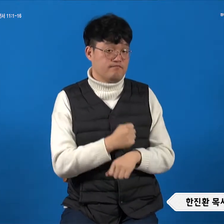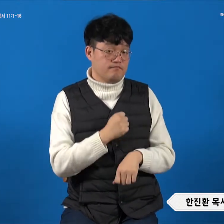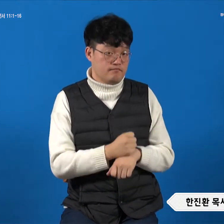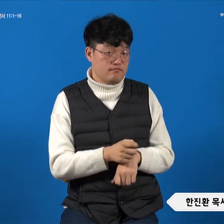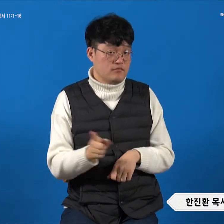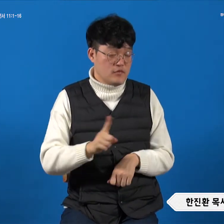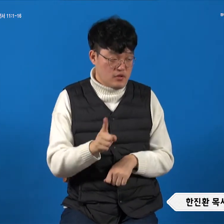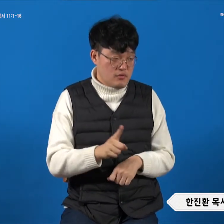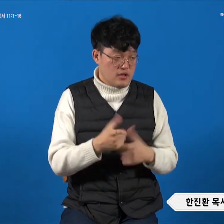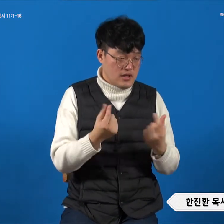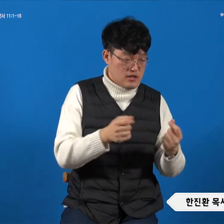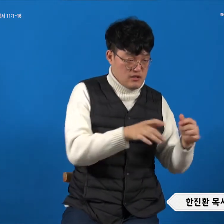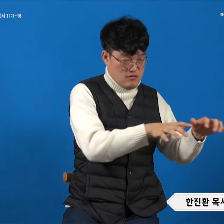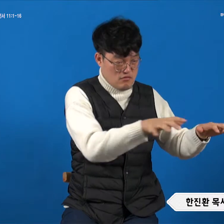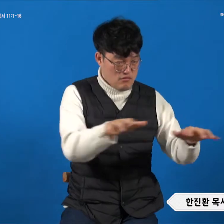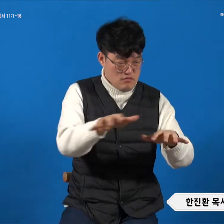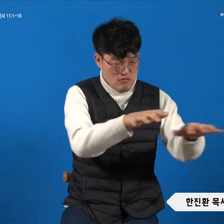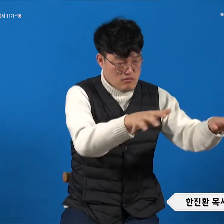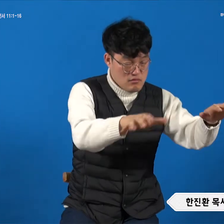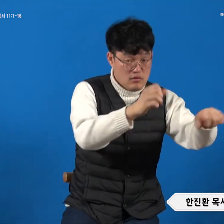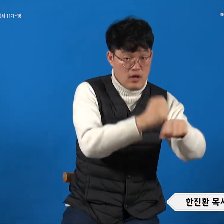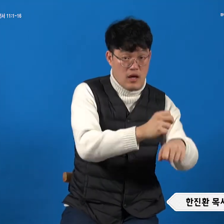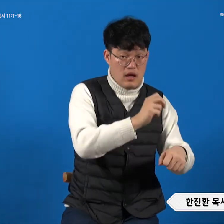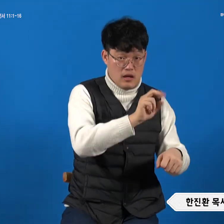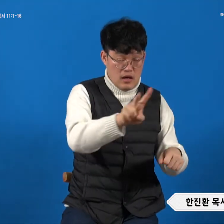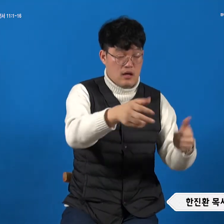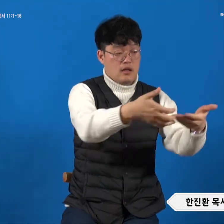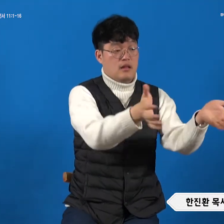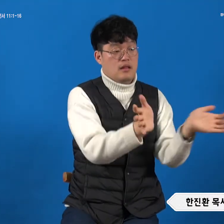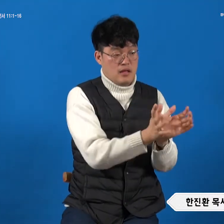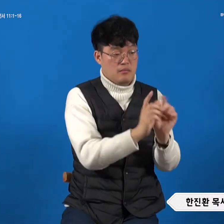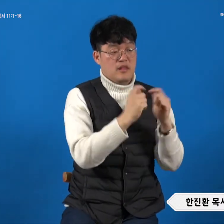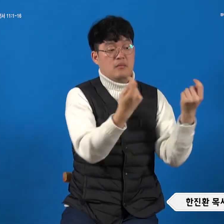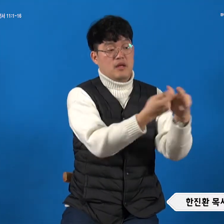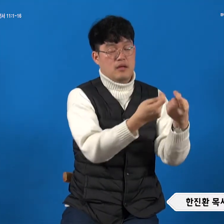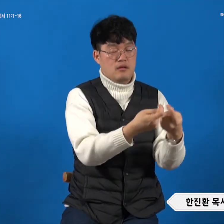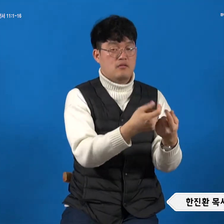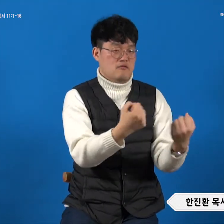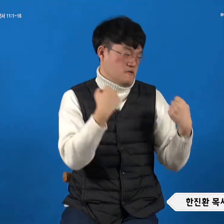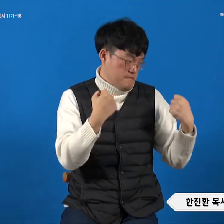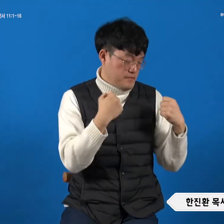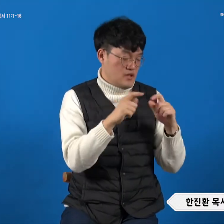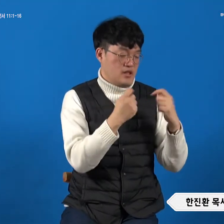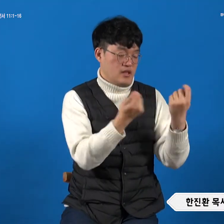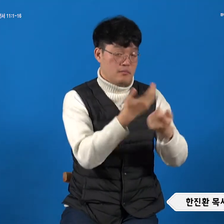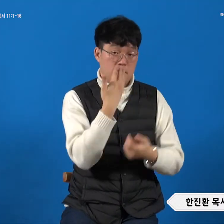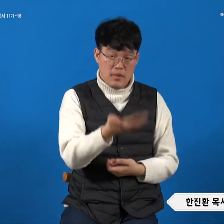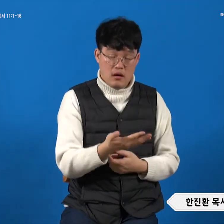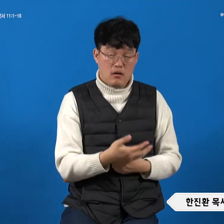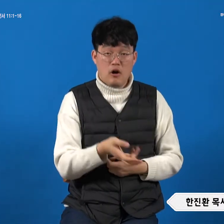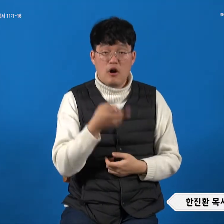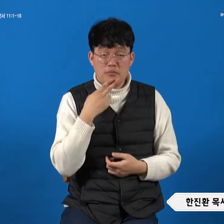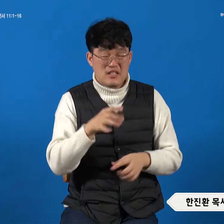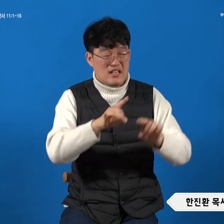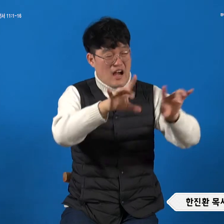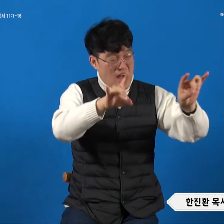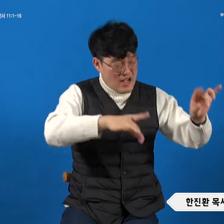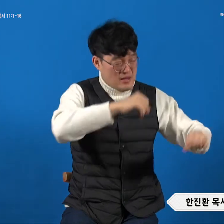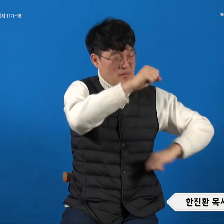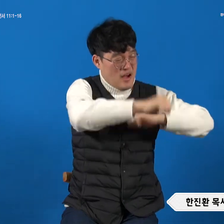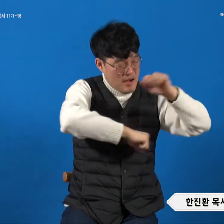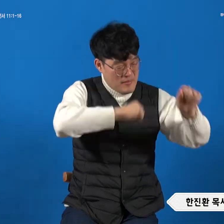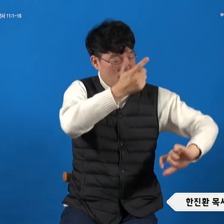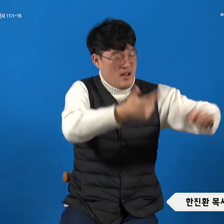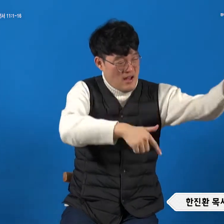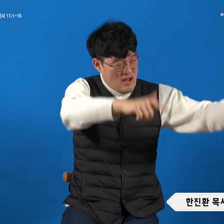순종을 해서 그래서 일사불란하게 움직일 때에 그 팀이 강팀이 될 수 있습니다. 저런 거 없이